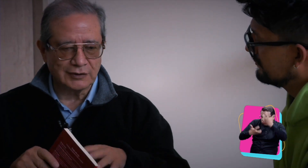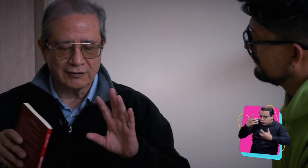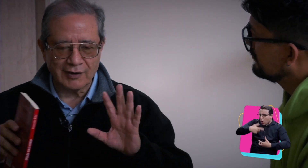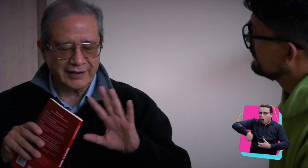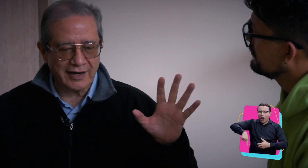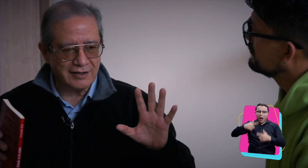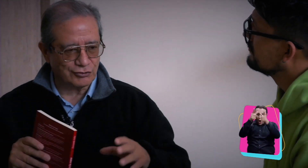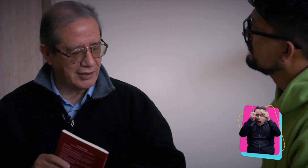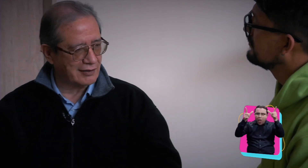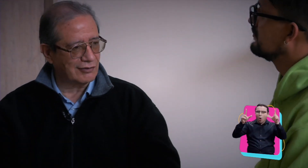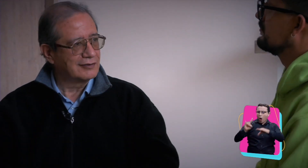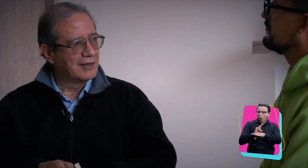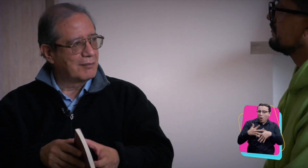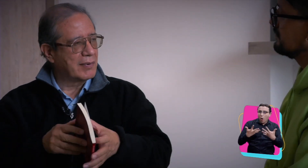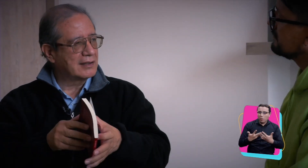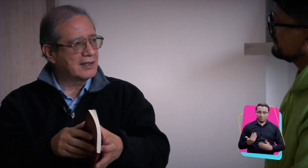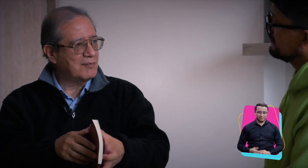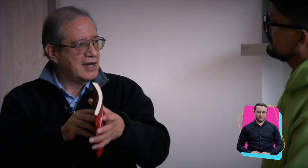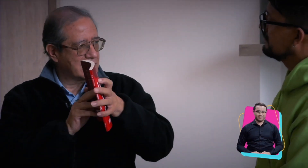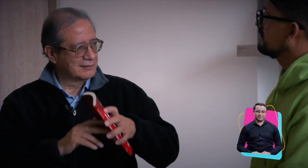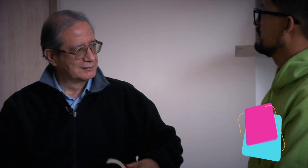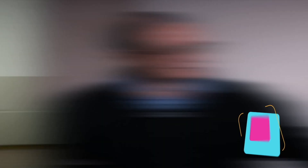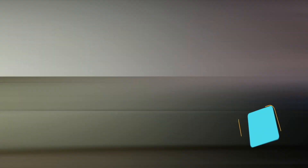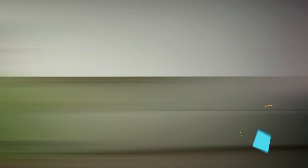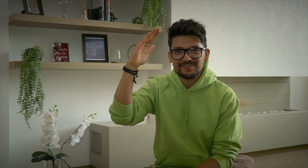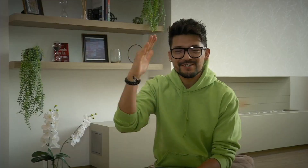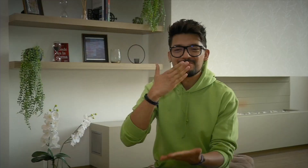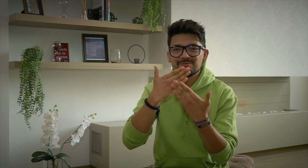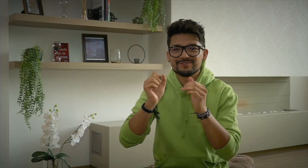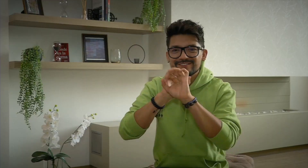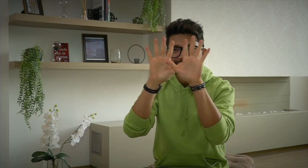que hacemos los medios de comunicación.